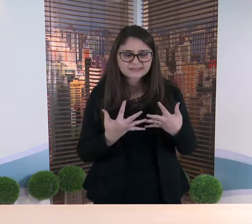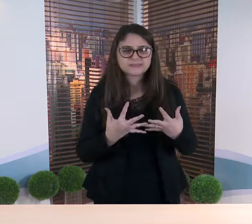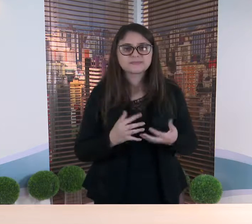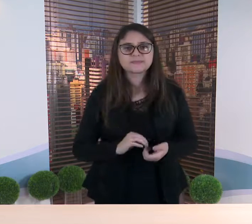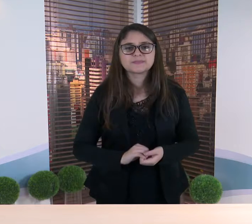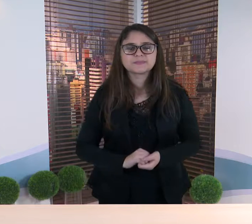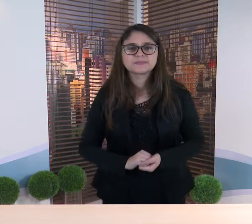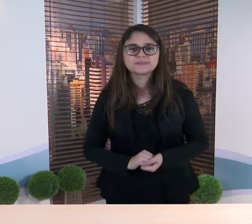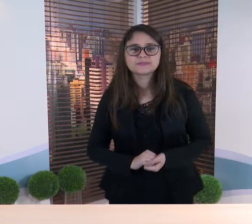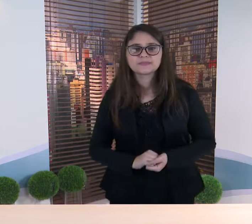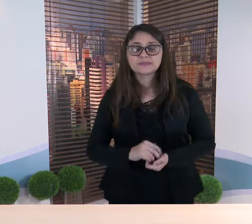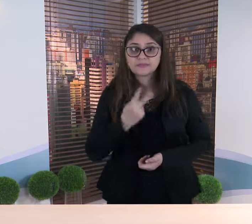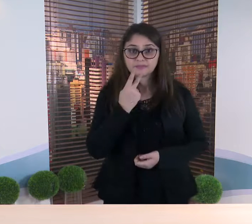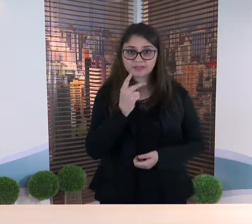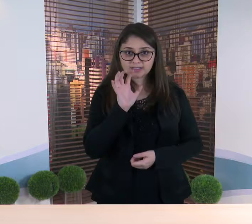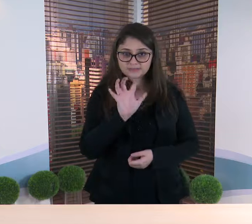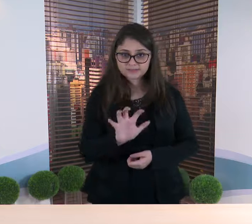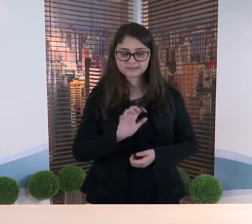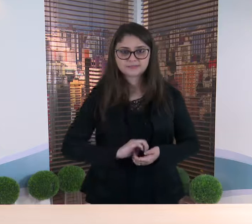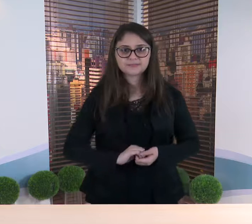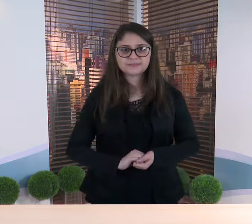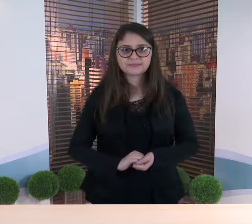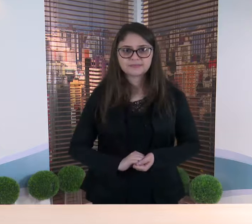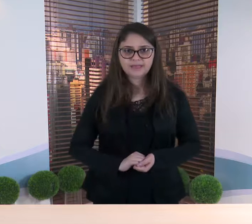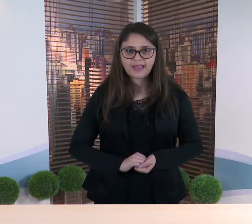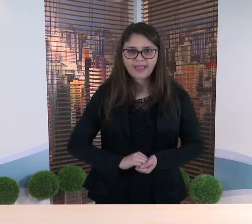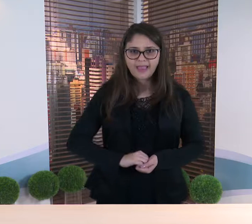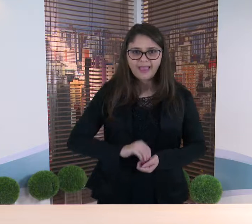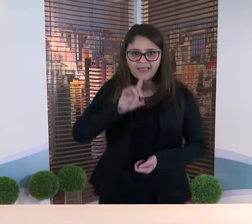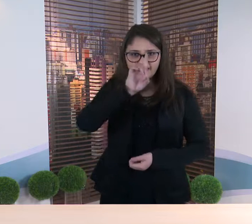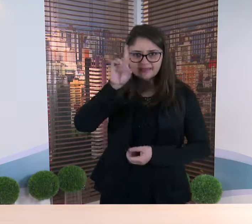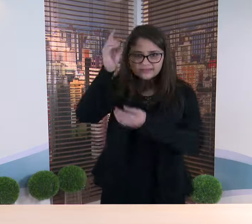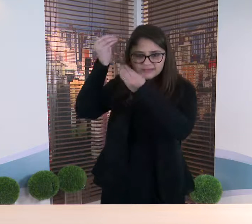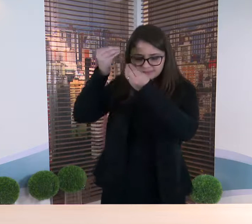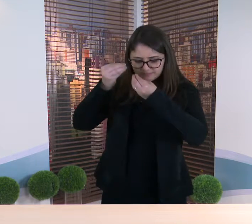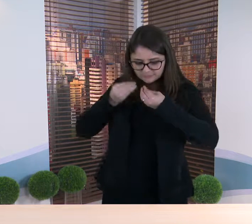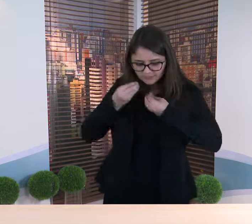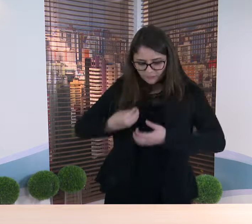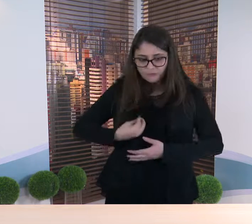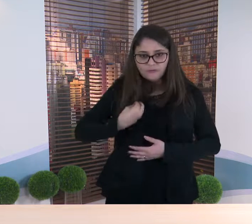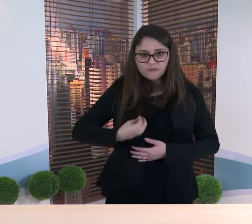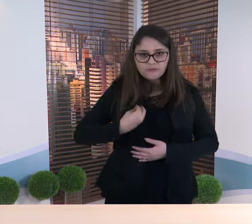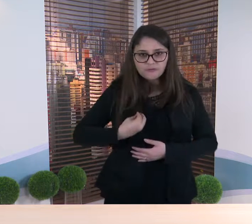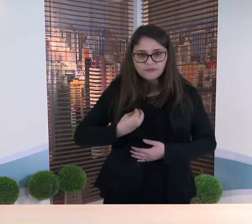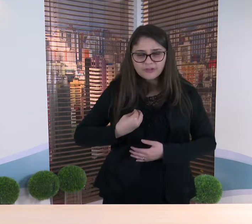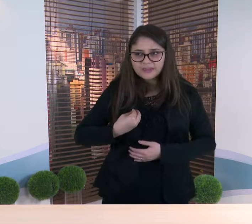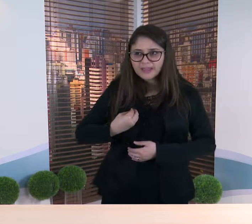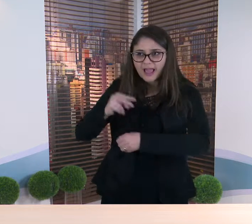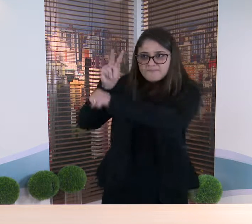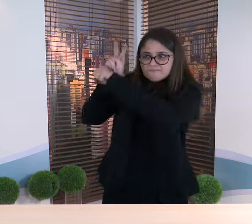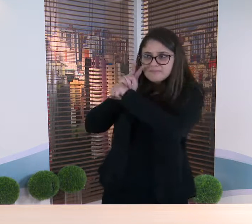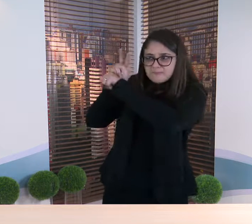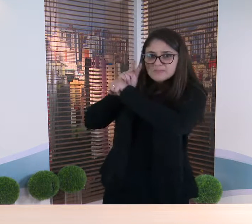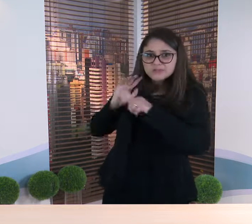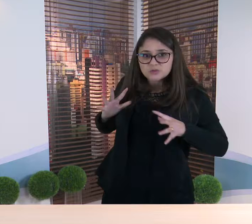Jó. Ele diz assim: aquele que me deu vida e concedeu tudo por empréstimo durante a